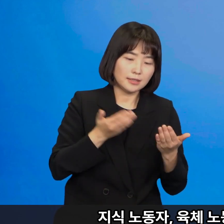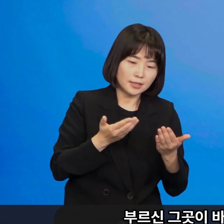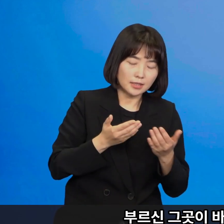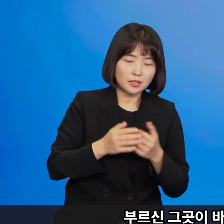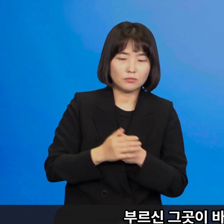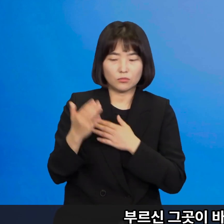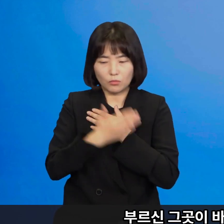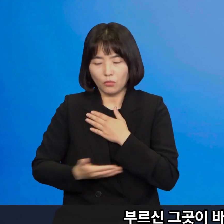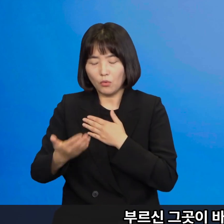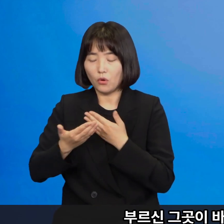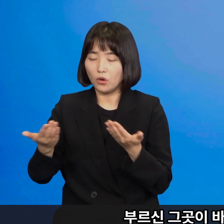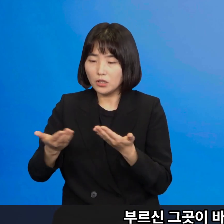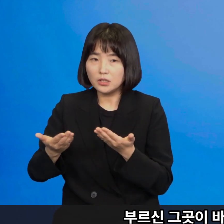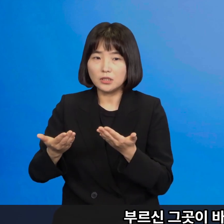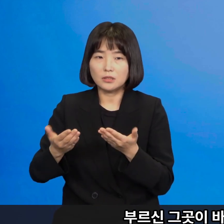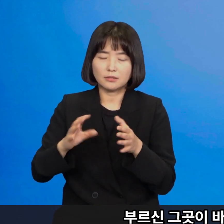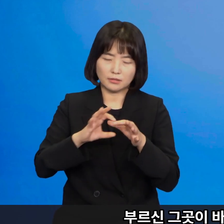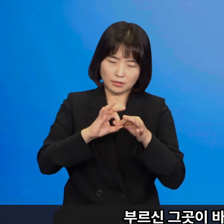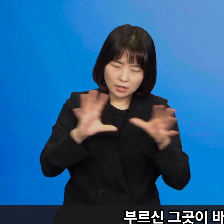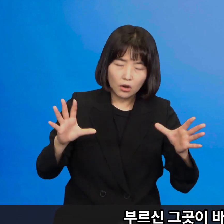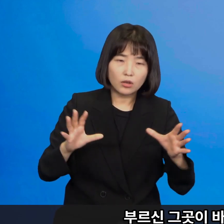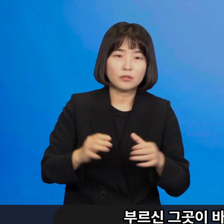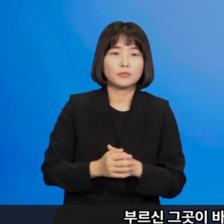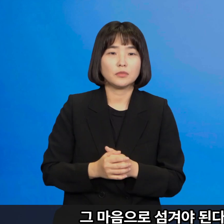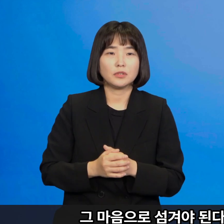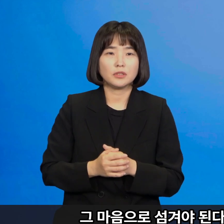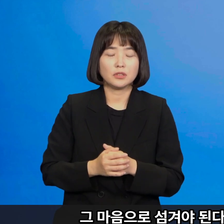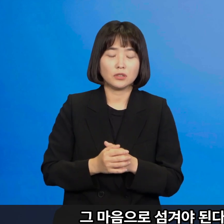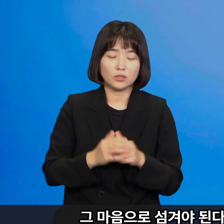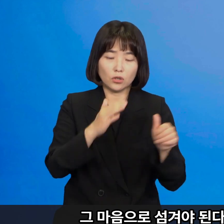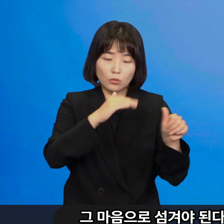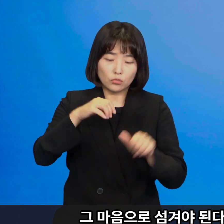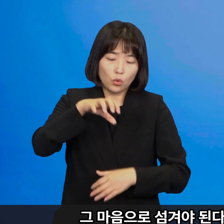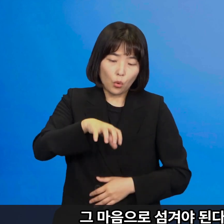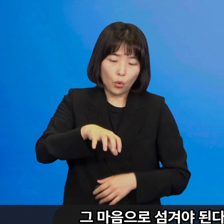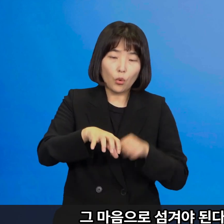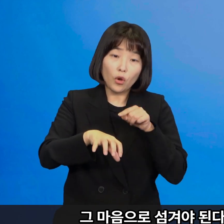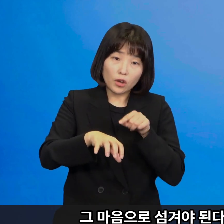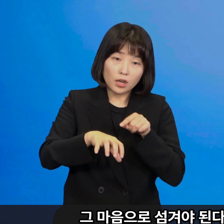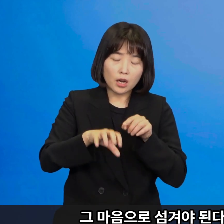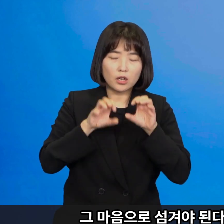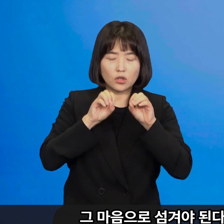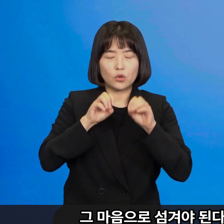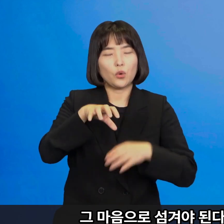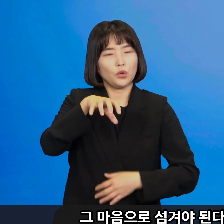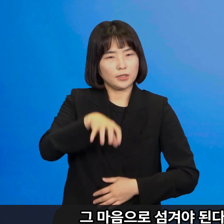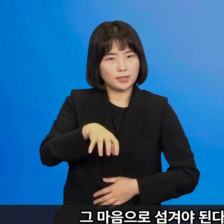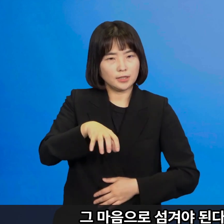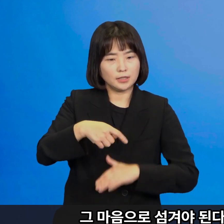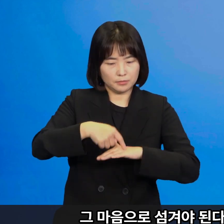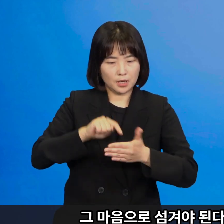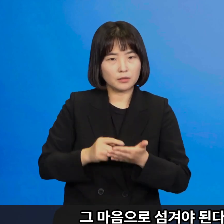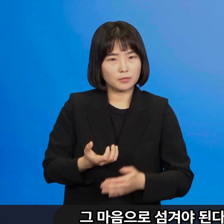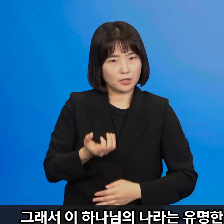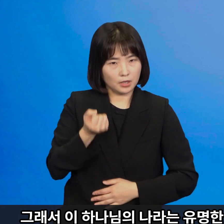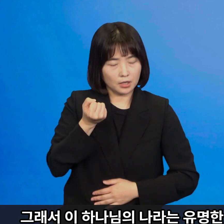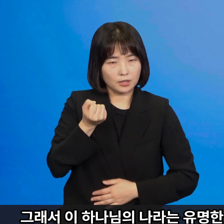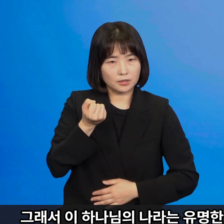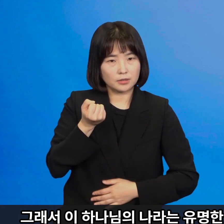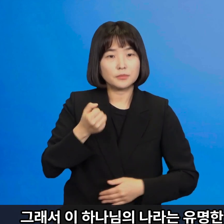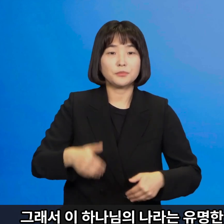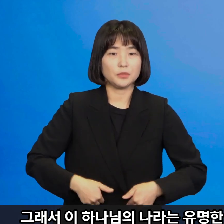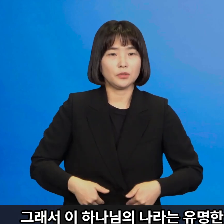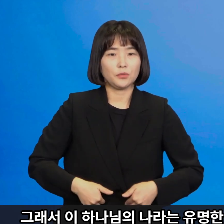다 부르신 그것이 바로 선교지라는 마음, 그 마음으로 선교해야 된다는 것이 주님의 명령입니다.